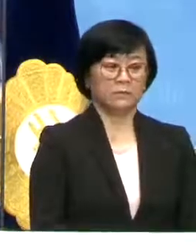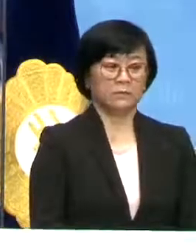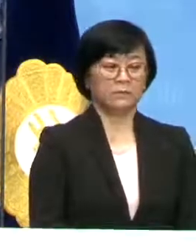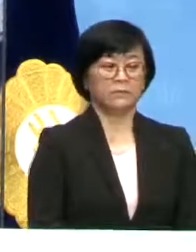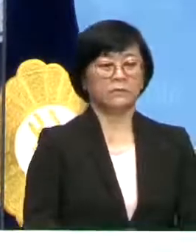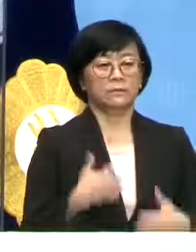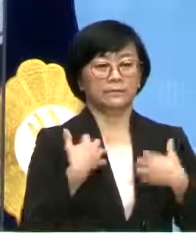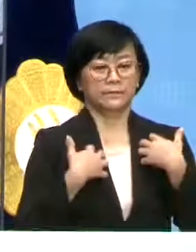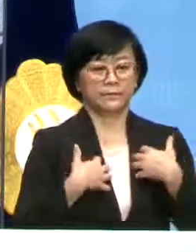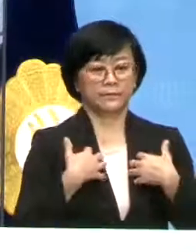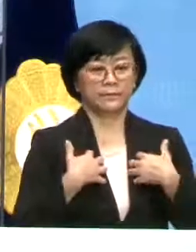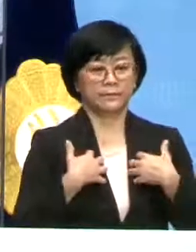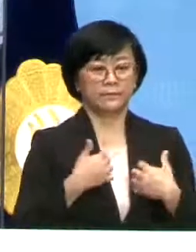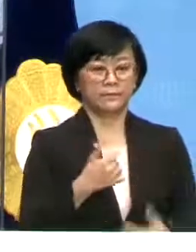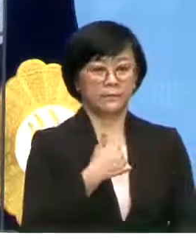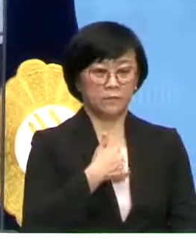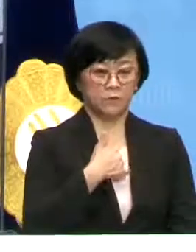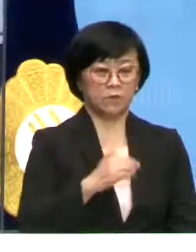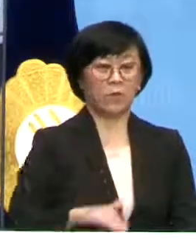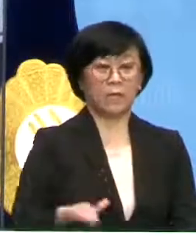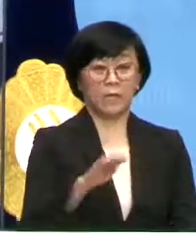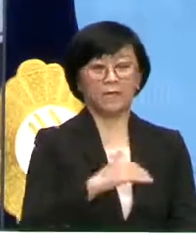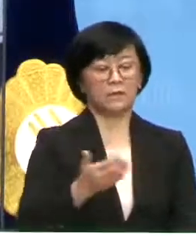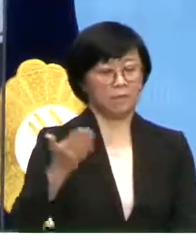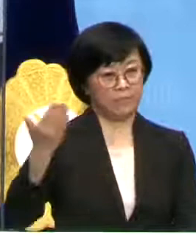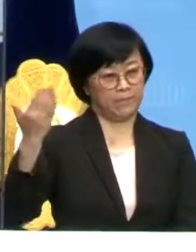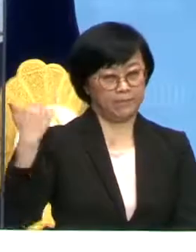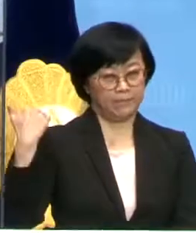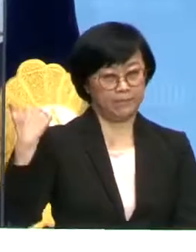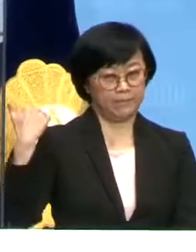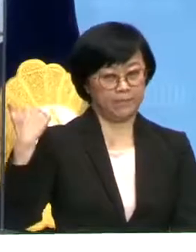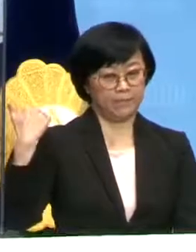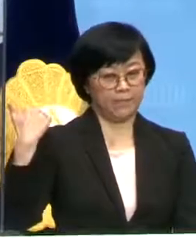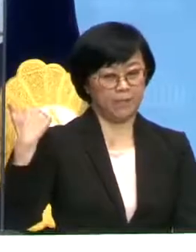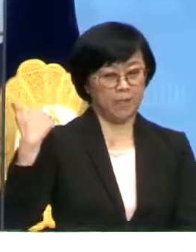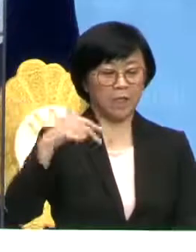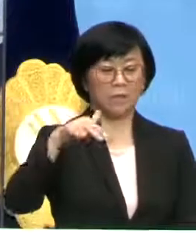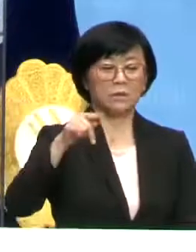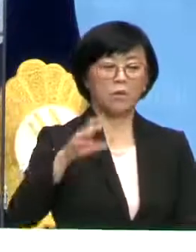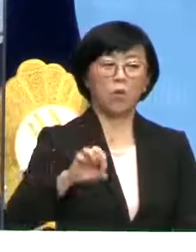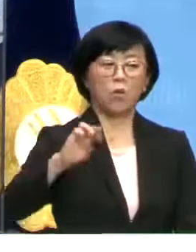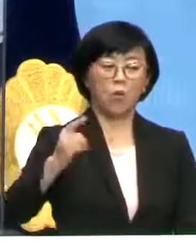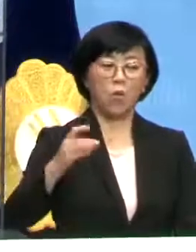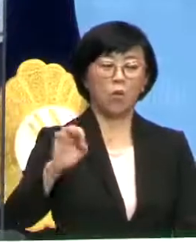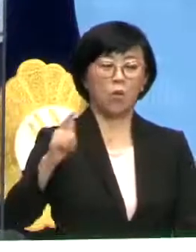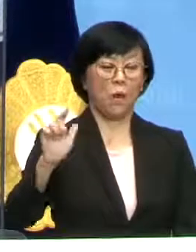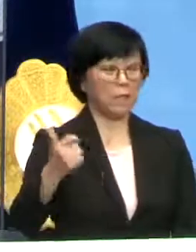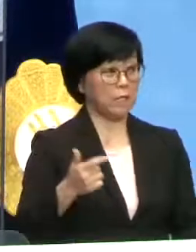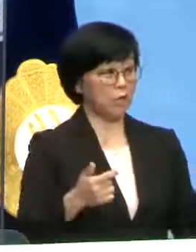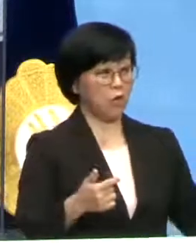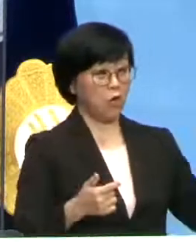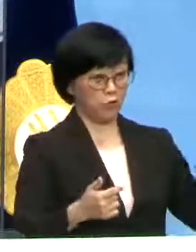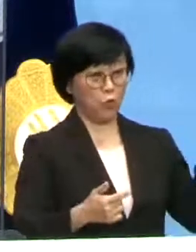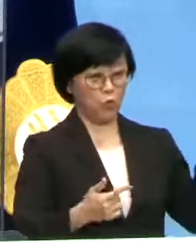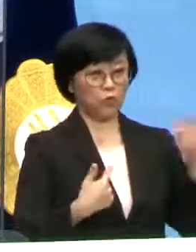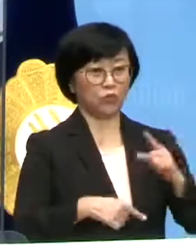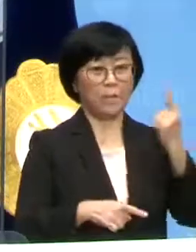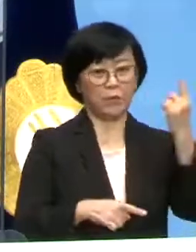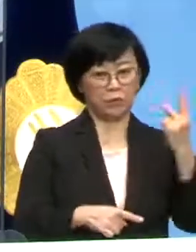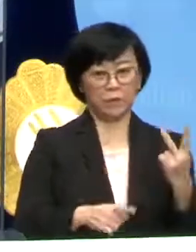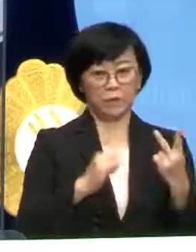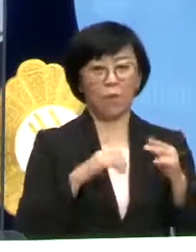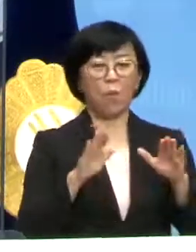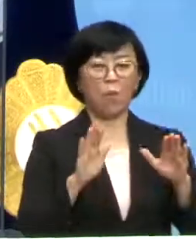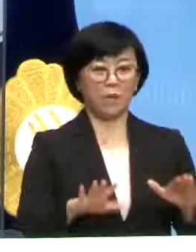네 반갑습니다 저희가 이거 전액 정론관에서 단 두번 했었고요 이제 올해 들어서는 이제 여기